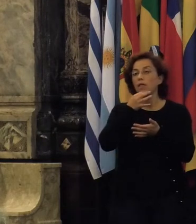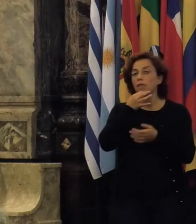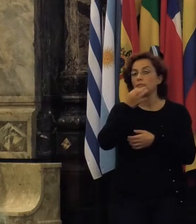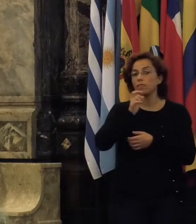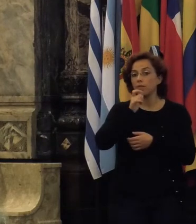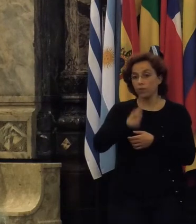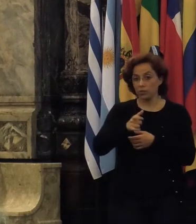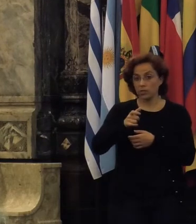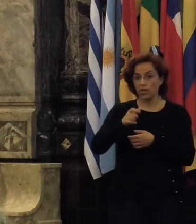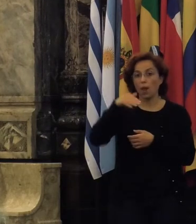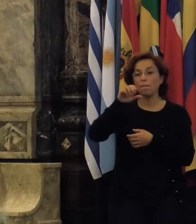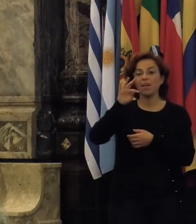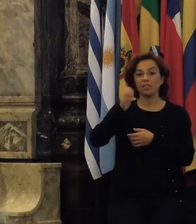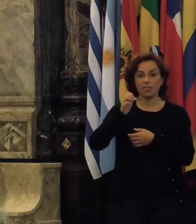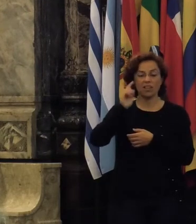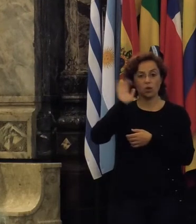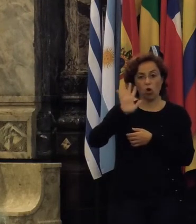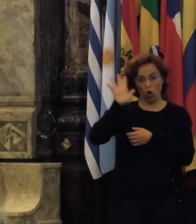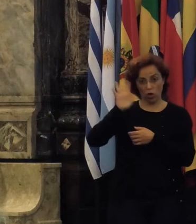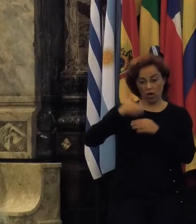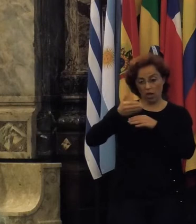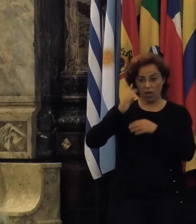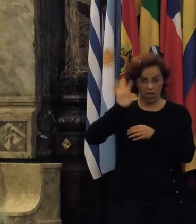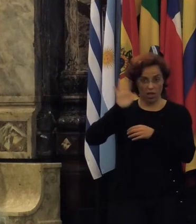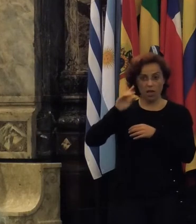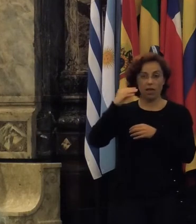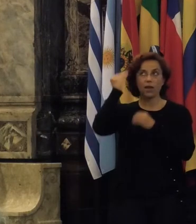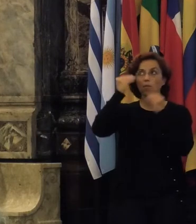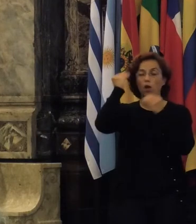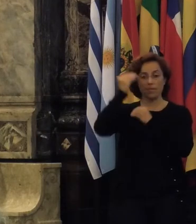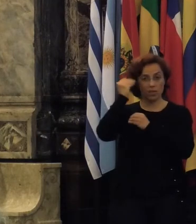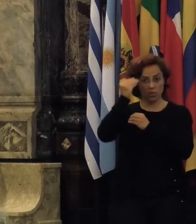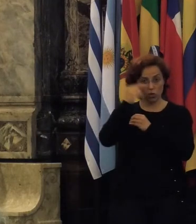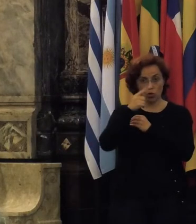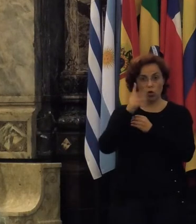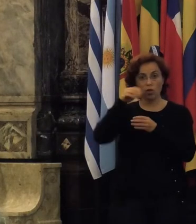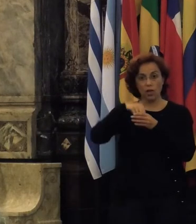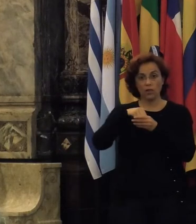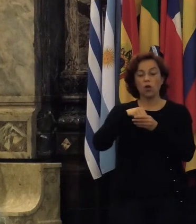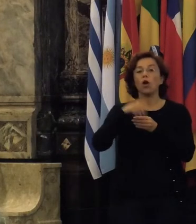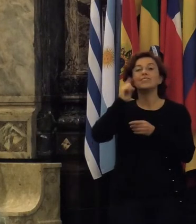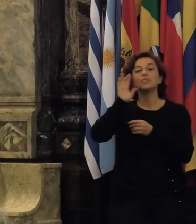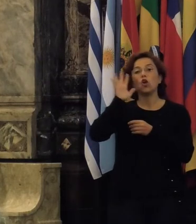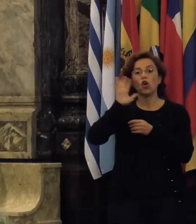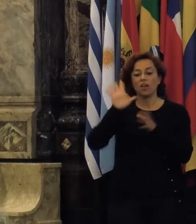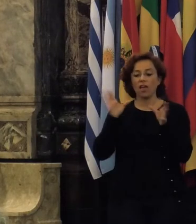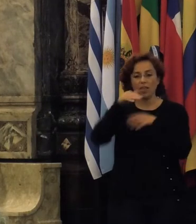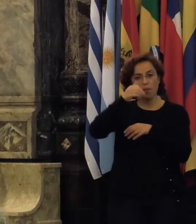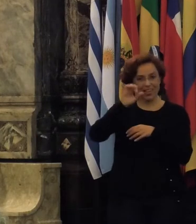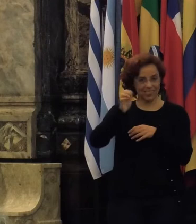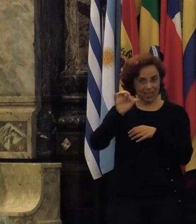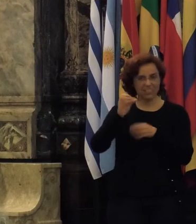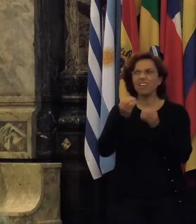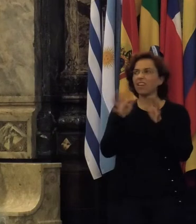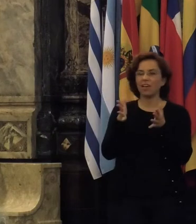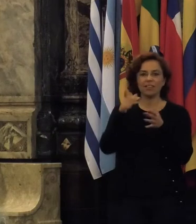definición metapsicológica de enamoramiento que está en Psicología de las Masas, ¿no? ¿Qué es el enamoramiento? Vieron